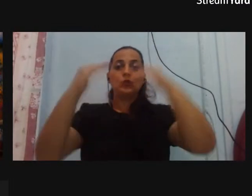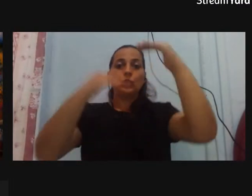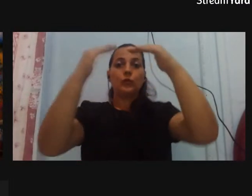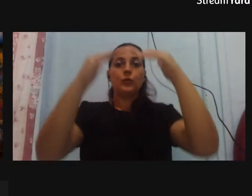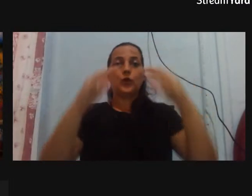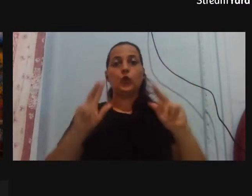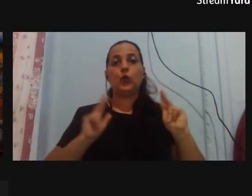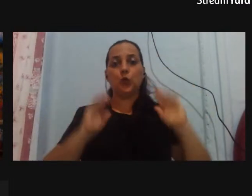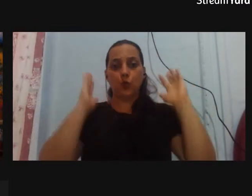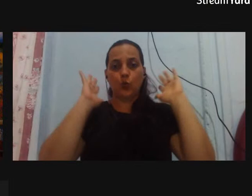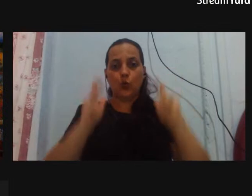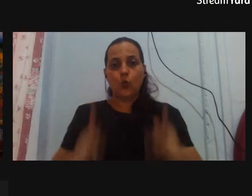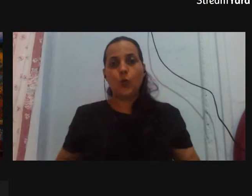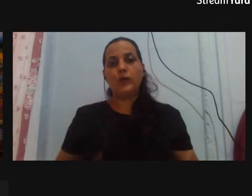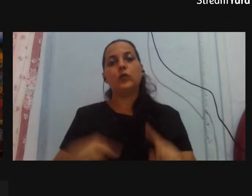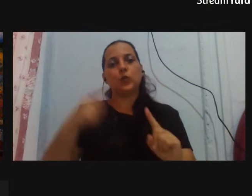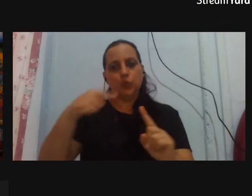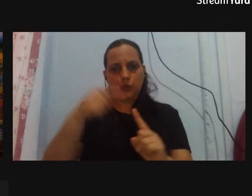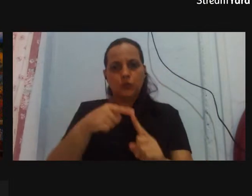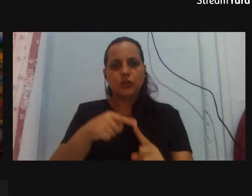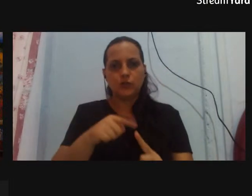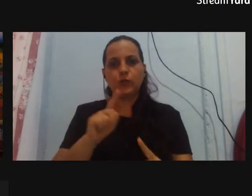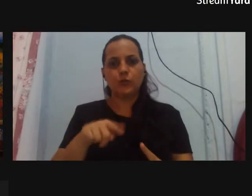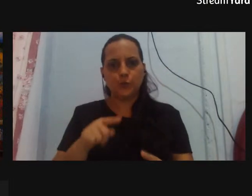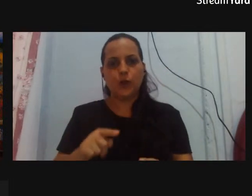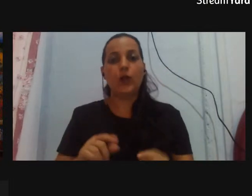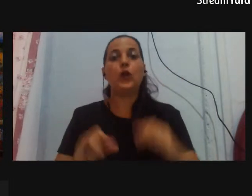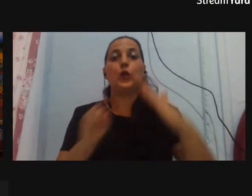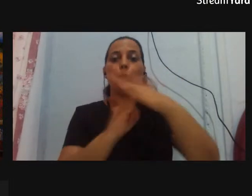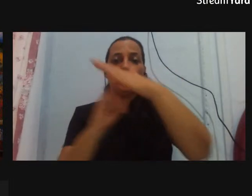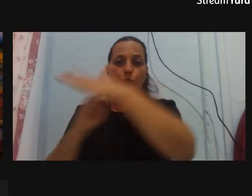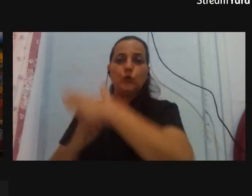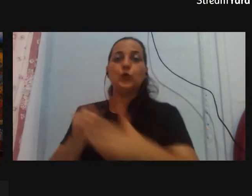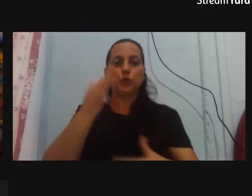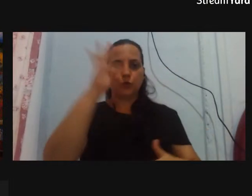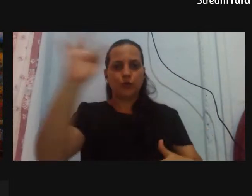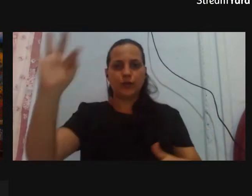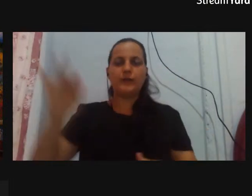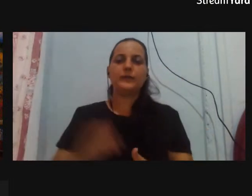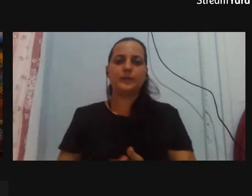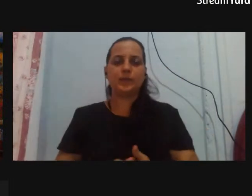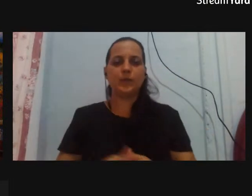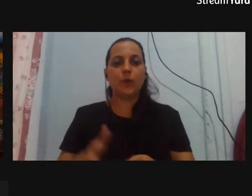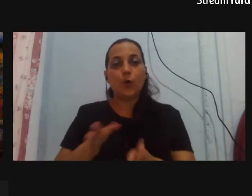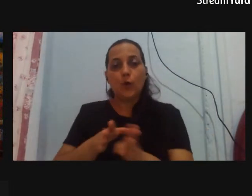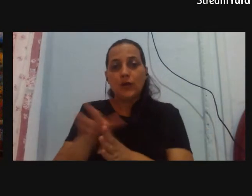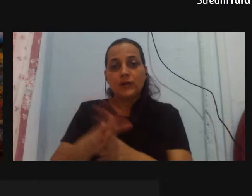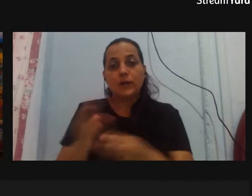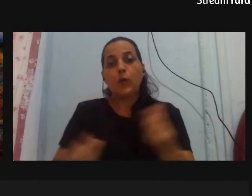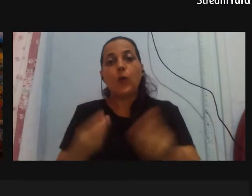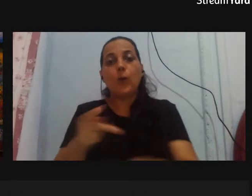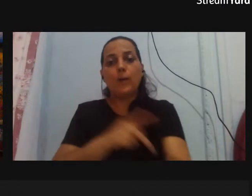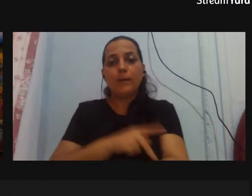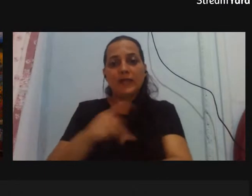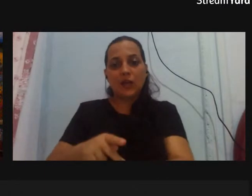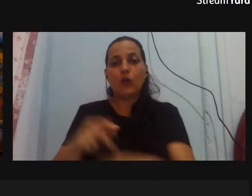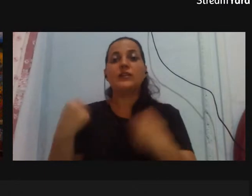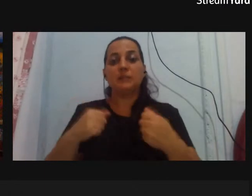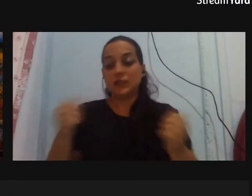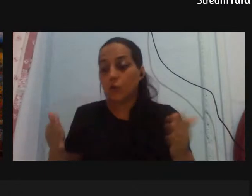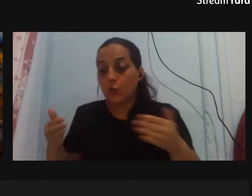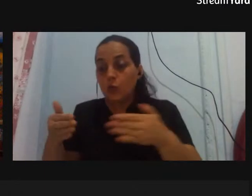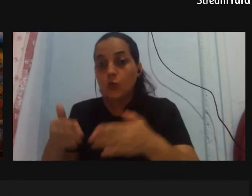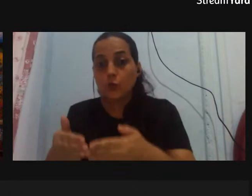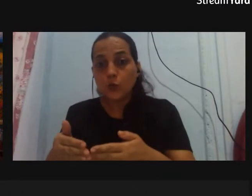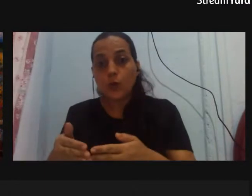um dos objetivos basilares dos institutos federais. Sua orientação pedagógica deve recusar